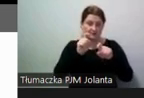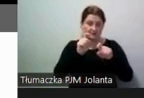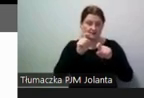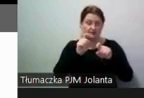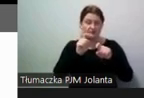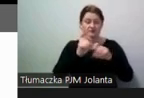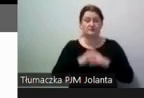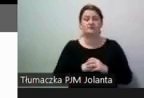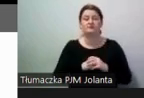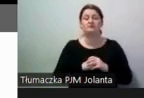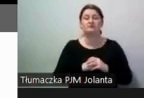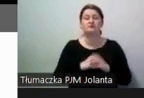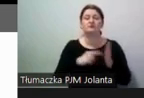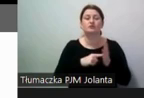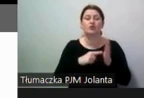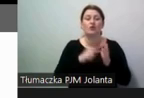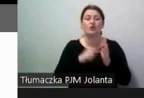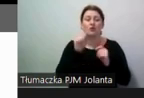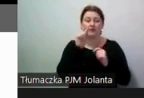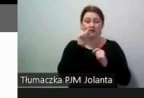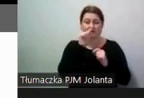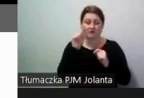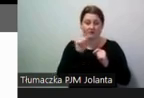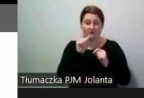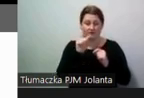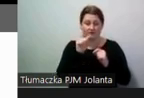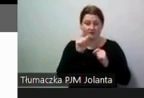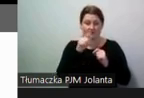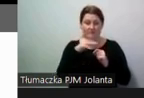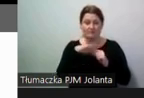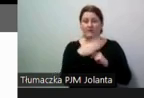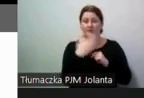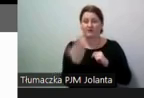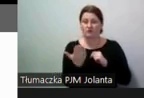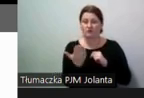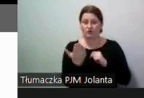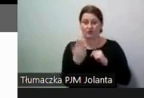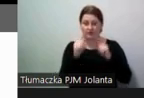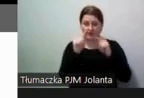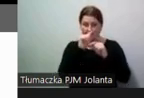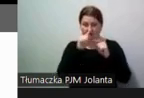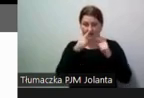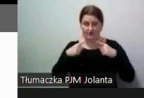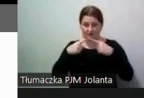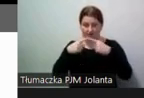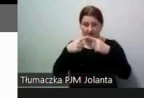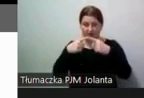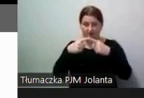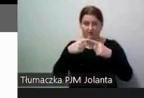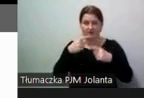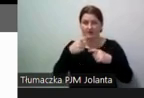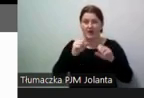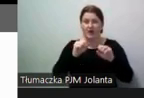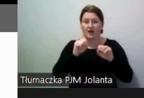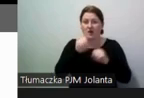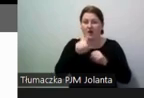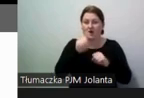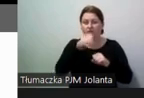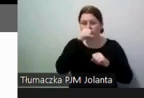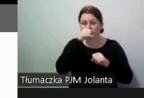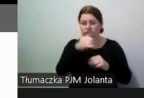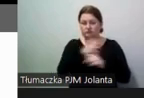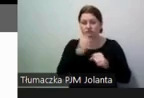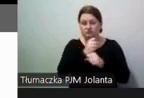etapie testu, ta strzałka, którą widzicie Państwo po prawej stronie, jest strzałką nieaktywną. Czyli